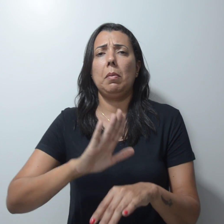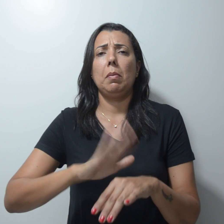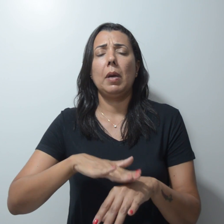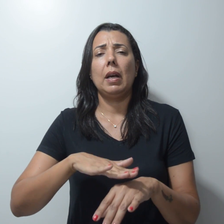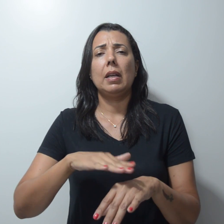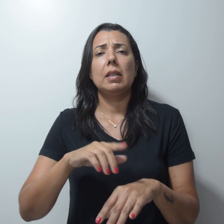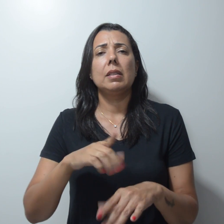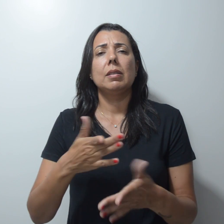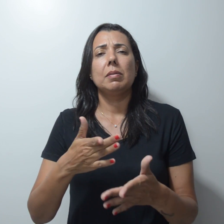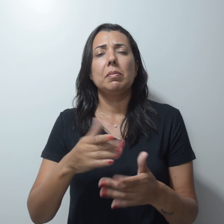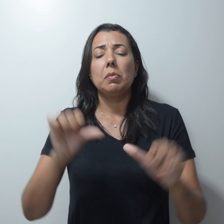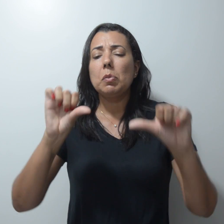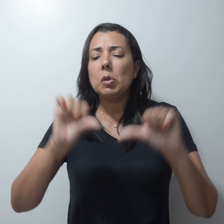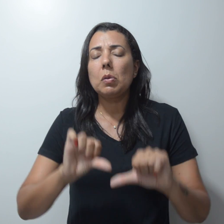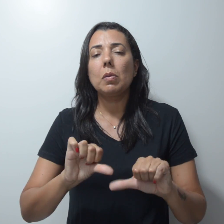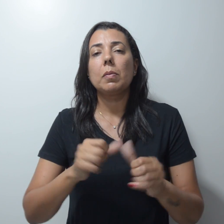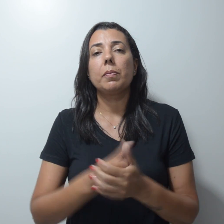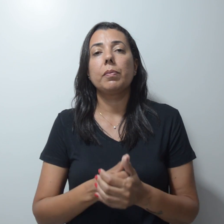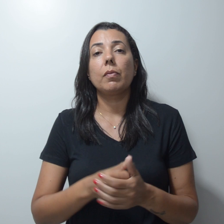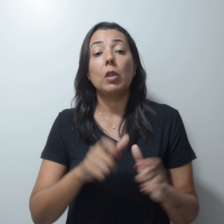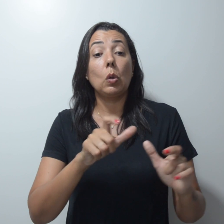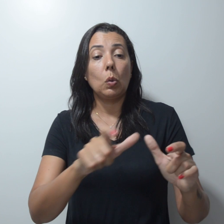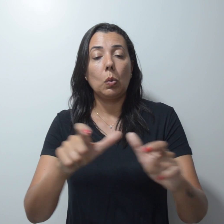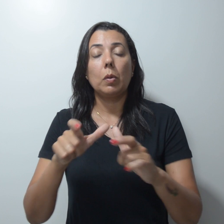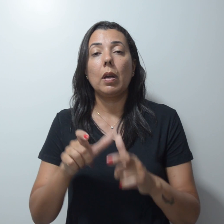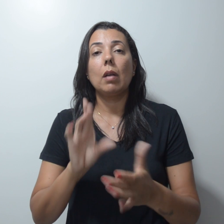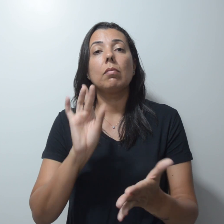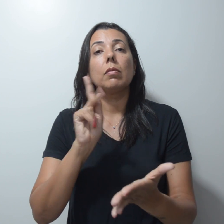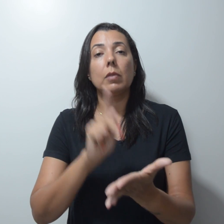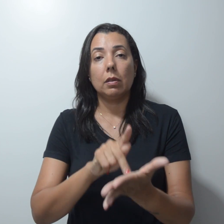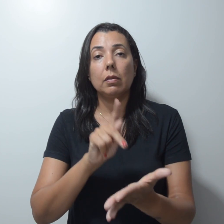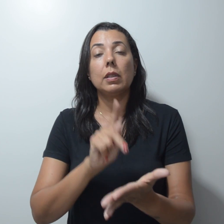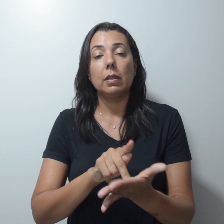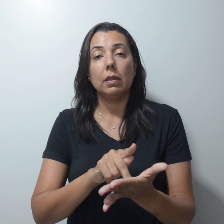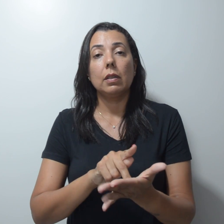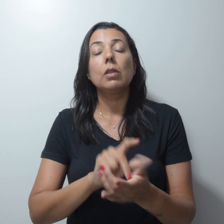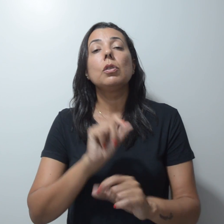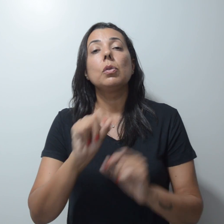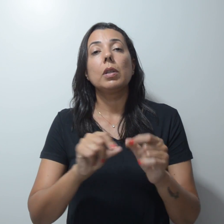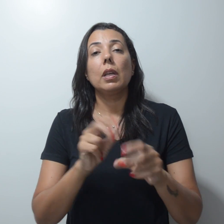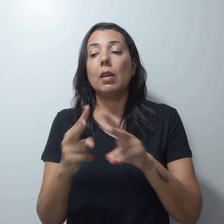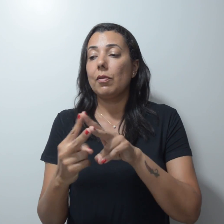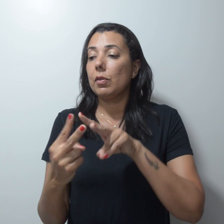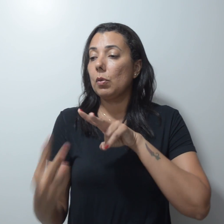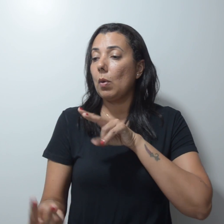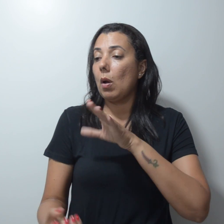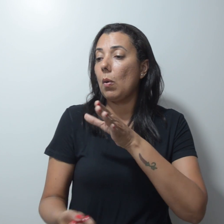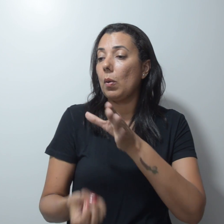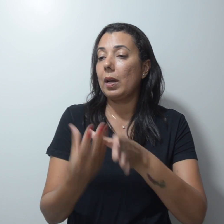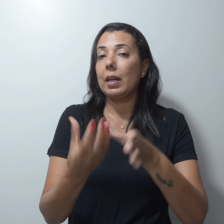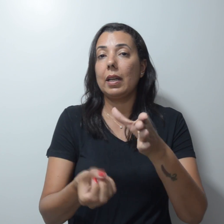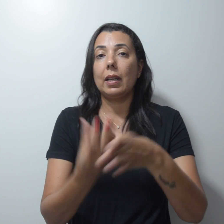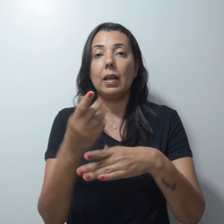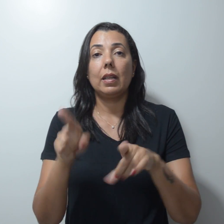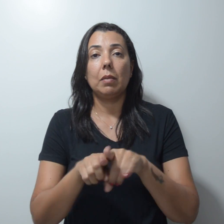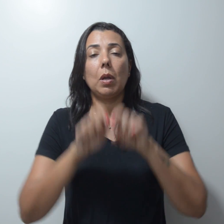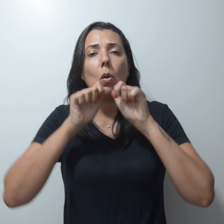que sejam. Em lugar dos fatos, as realidades virtuais criadas e disseminadas nas